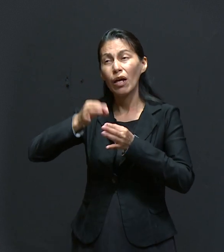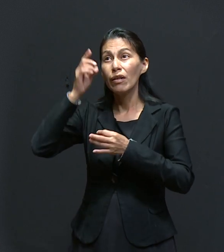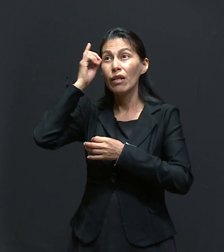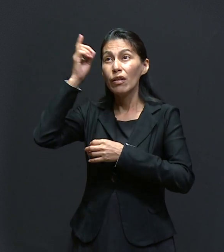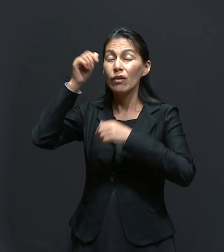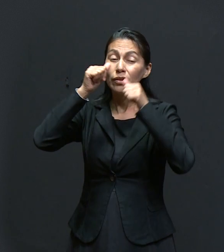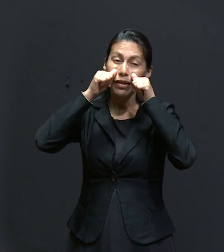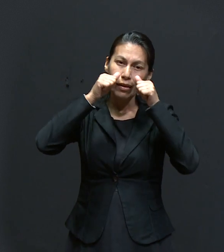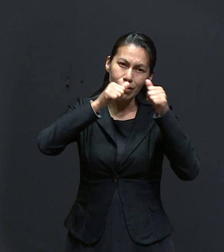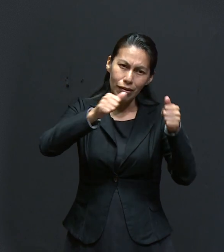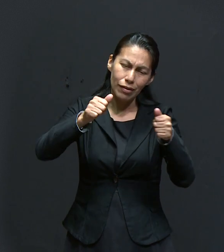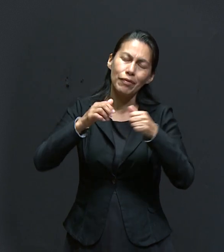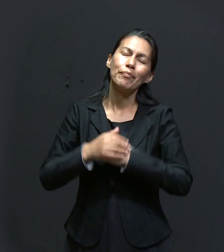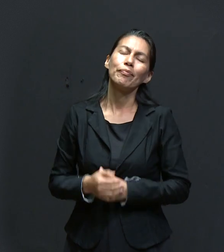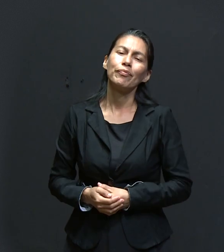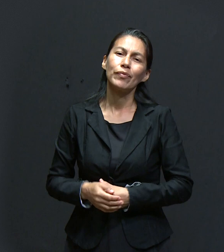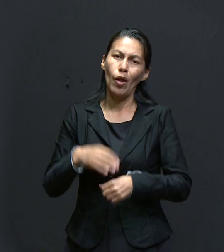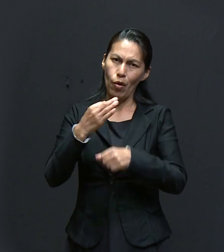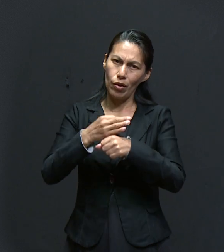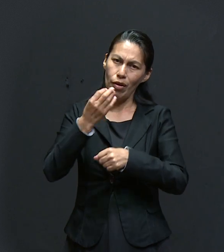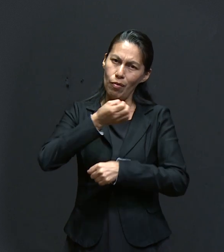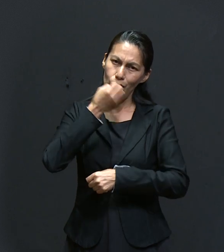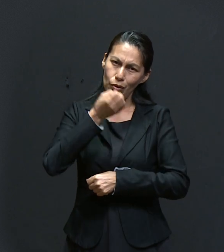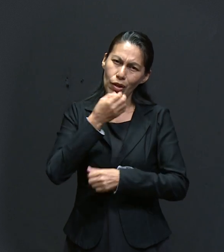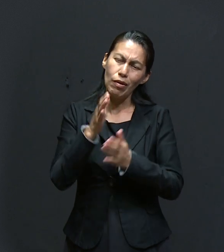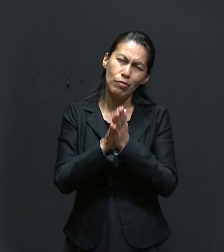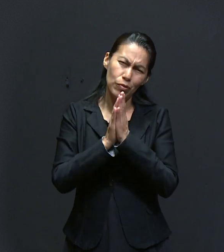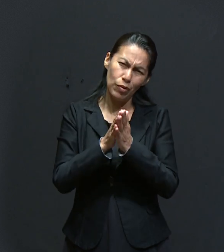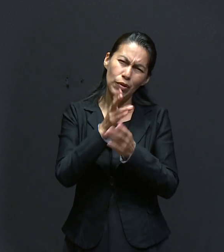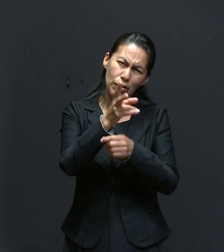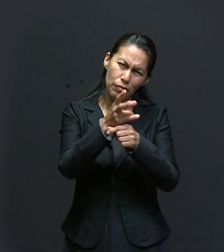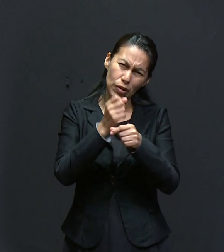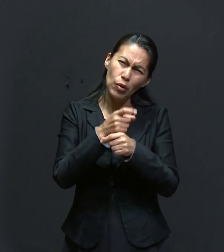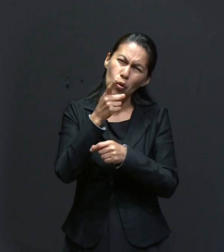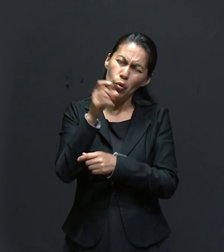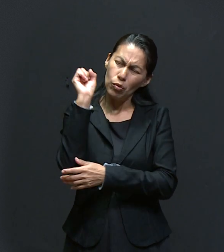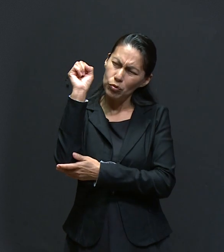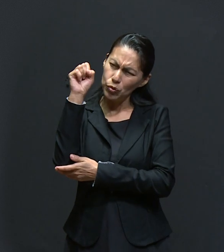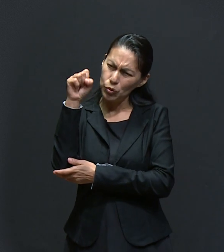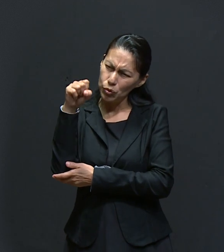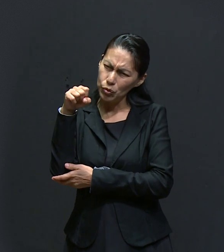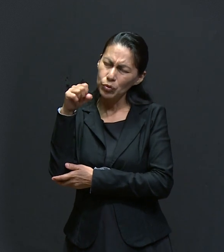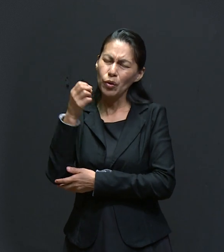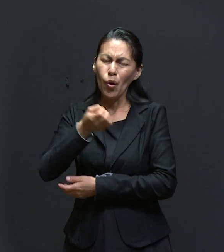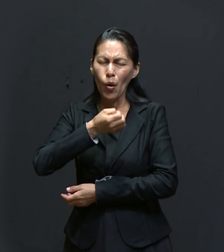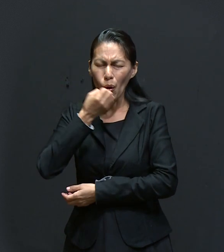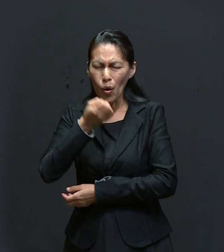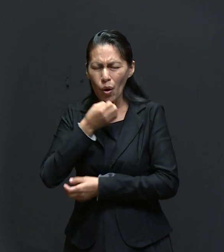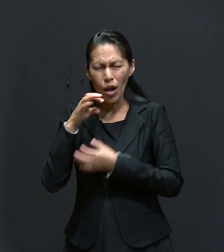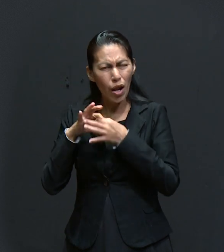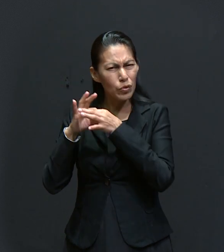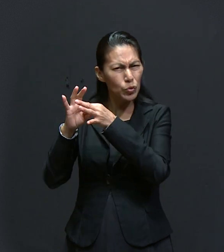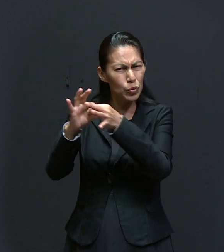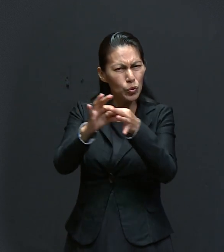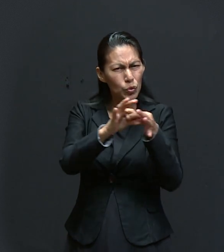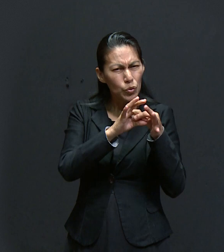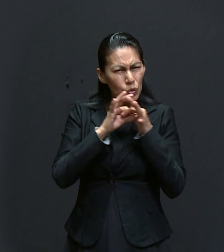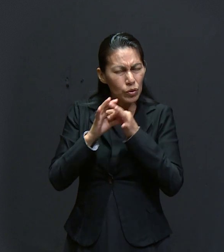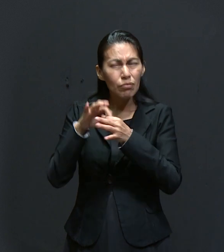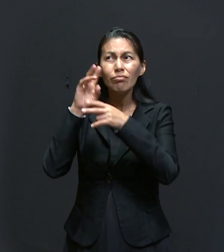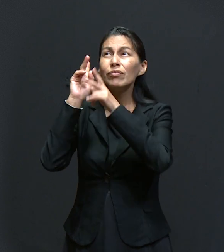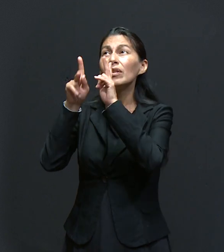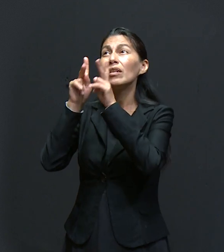dios los escucha vamos a orar les invito que inclinen sus rostro donde quiera que estés vamos a unirnos